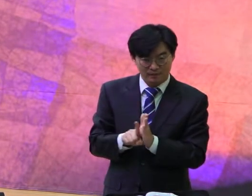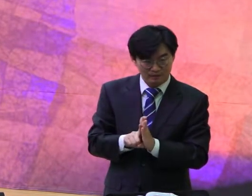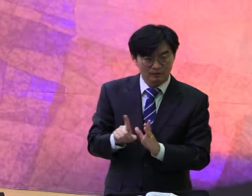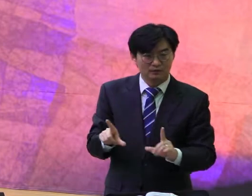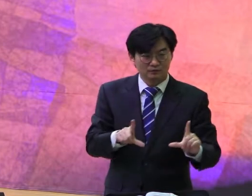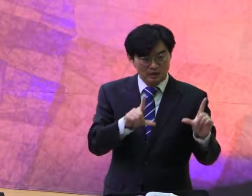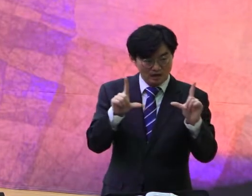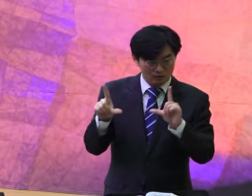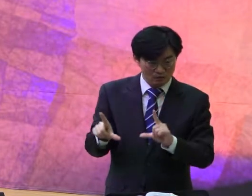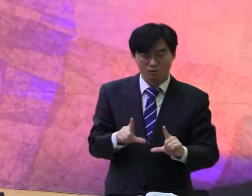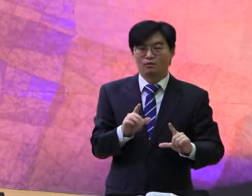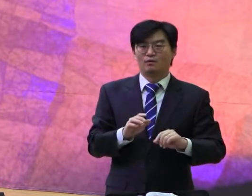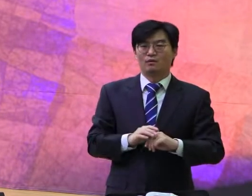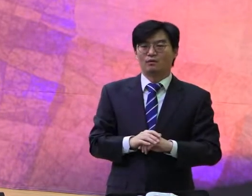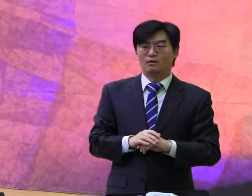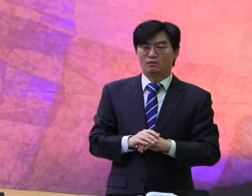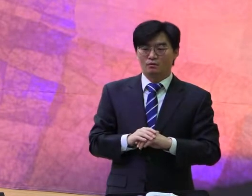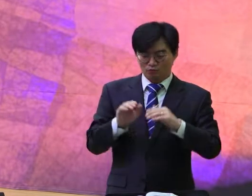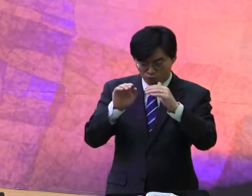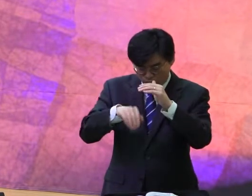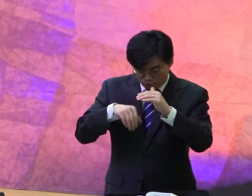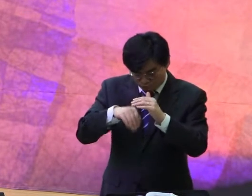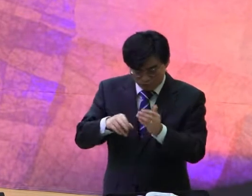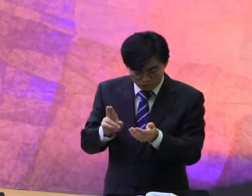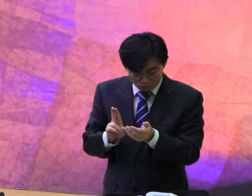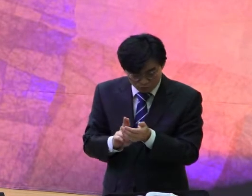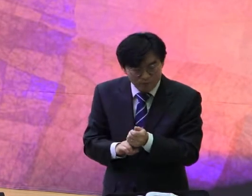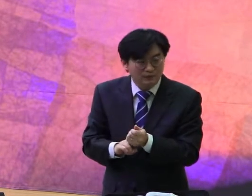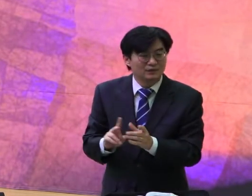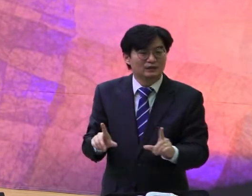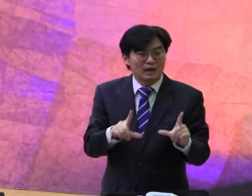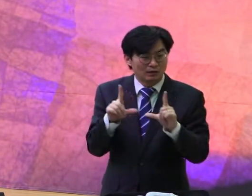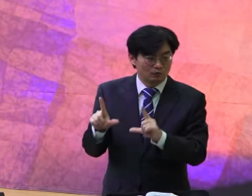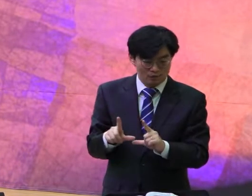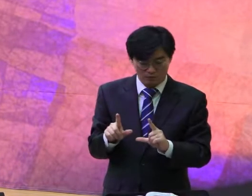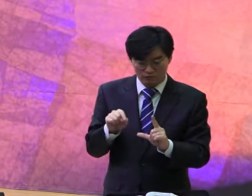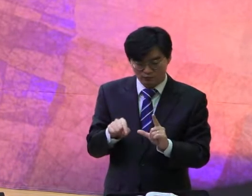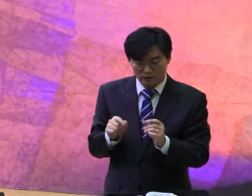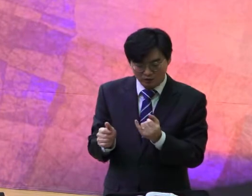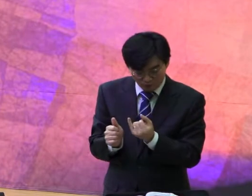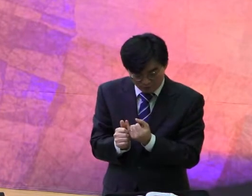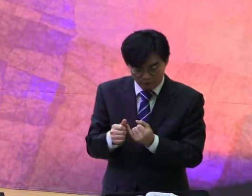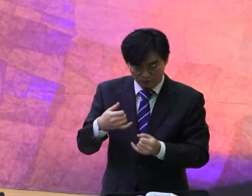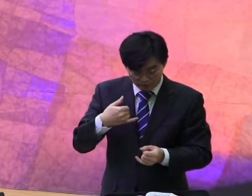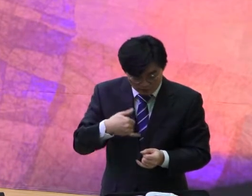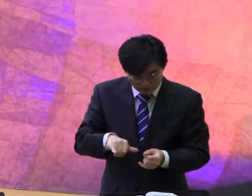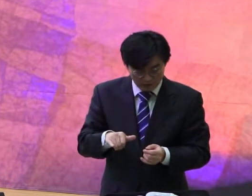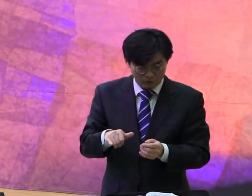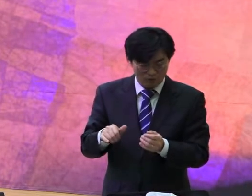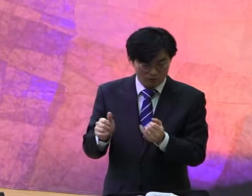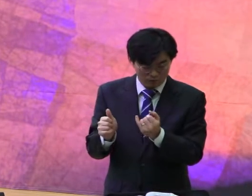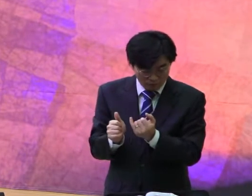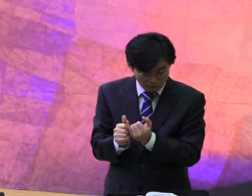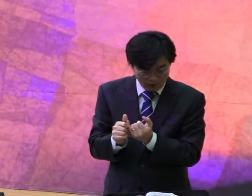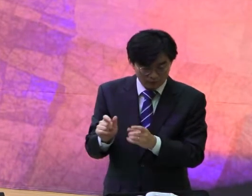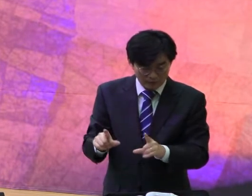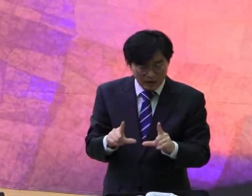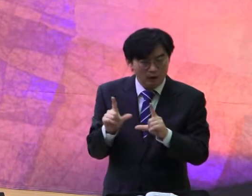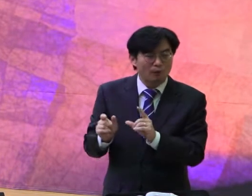결혼하고 거기서 자식을 낳고 또 그 자녀들이 성장하게 되고 그 자녀들을 결혼시키고 거기서 죽어야